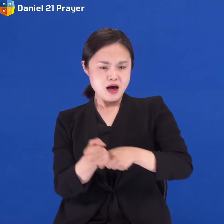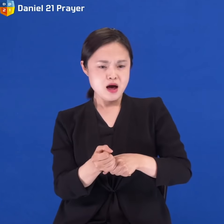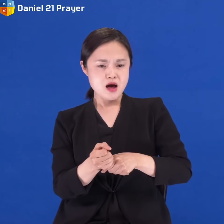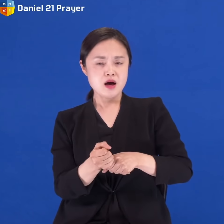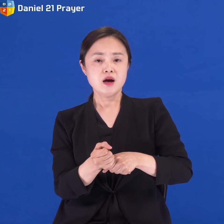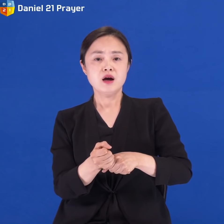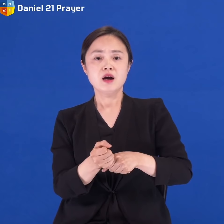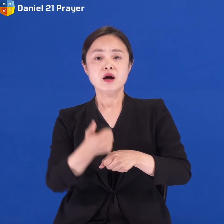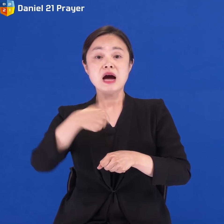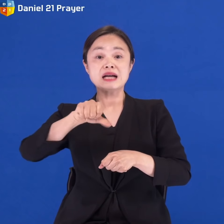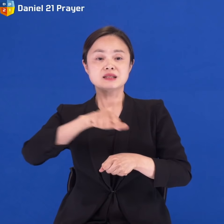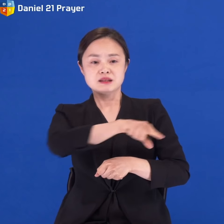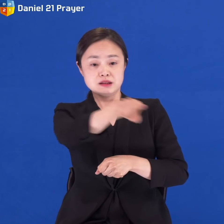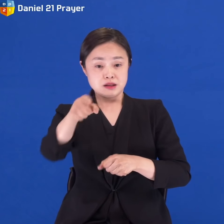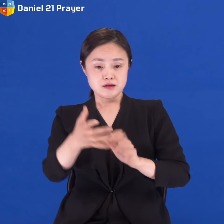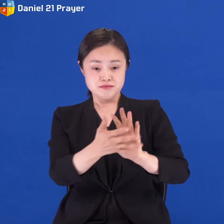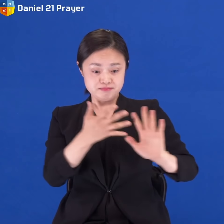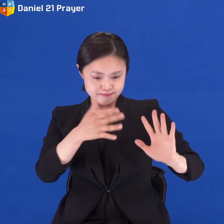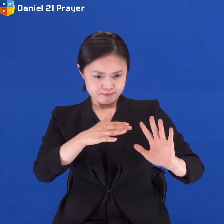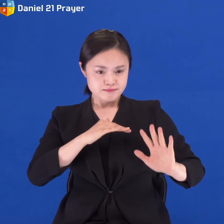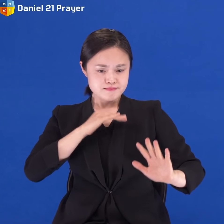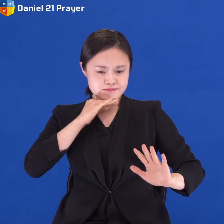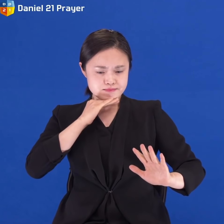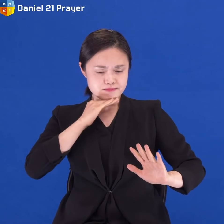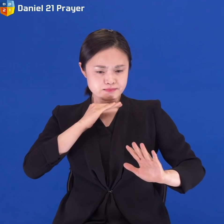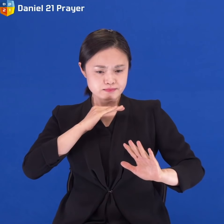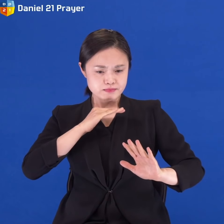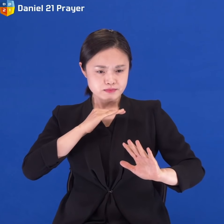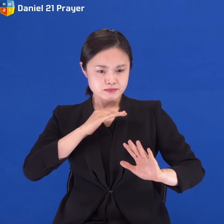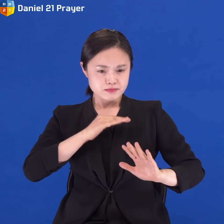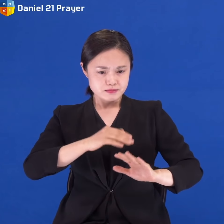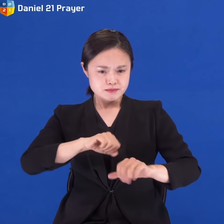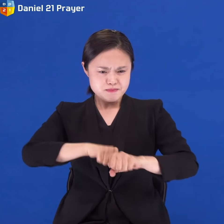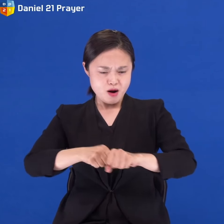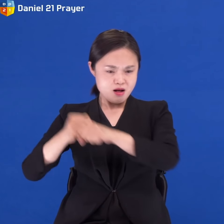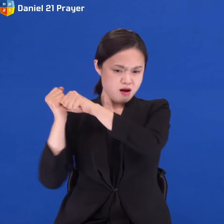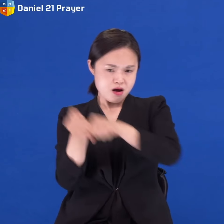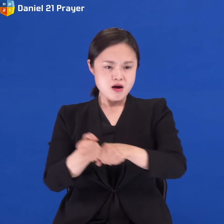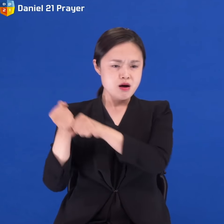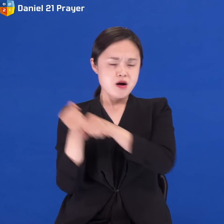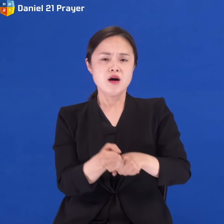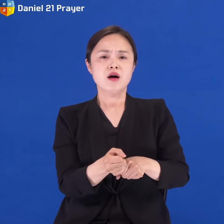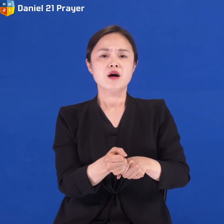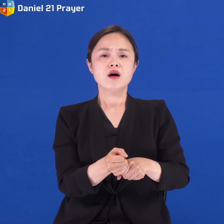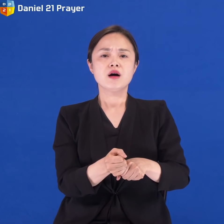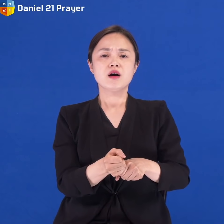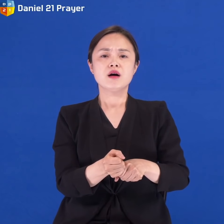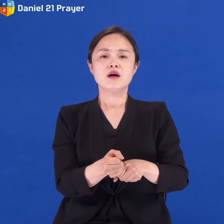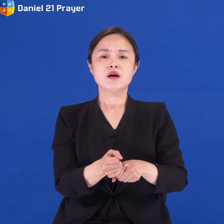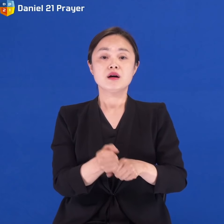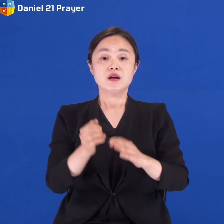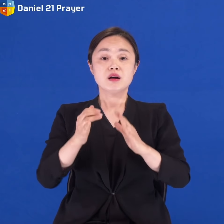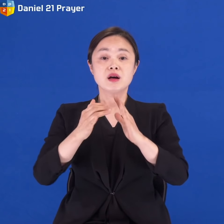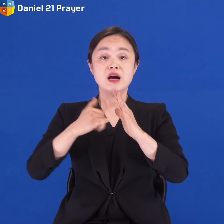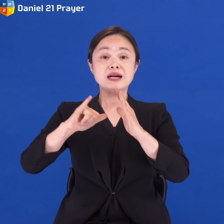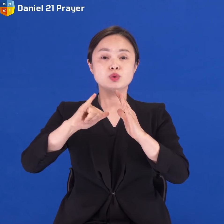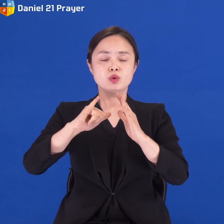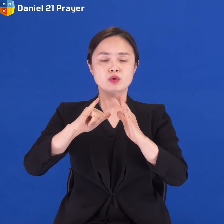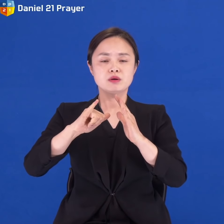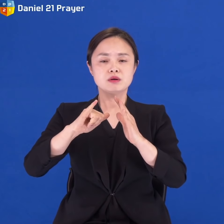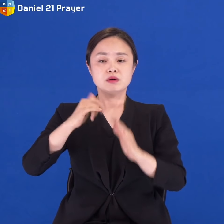소리치던 아버지를 보면서 저는 방에서 두렵고 무서운